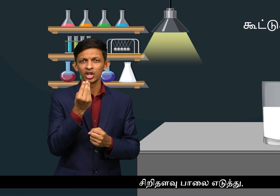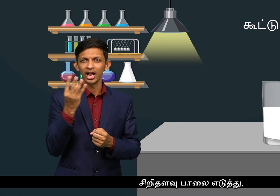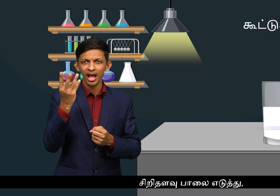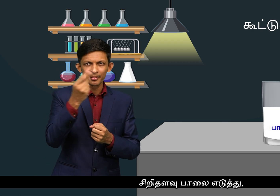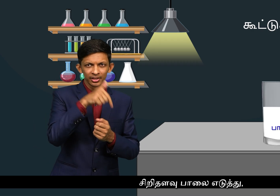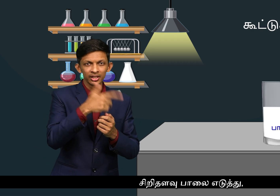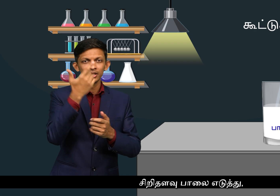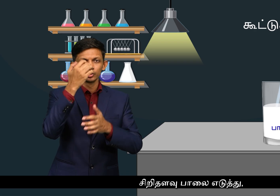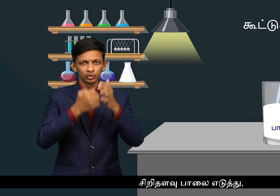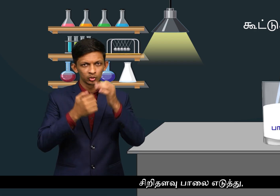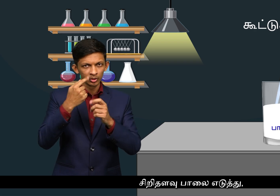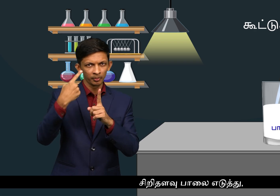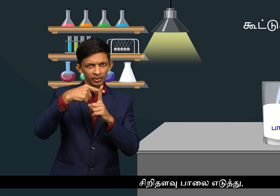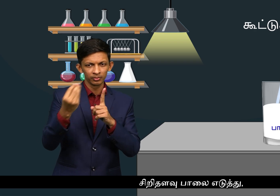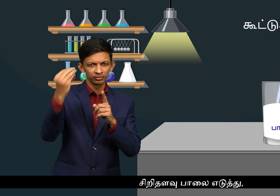சிறிதளவு பாலை எடுத்து